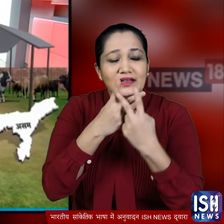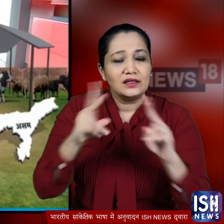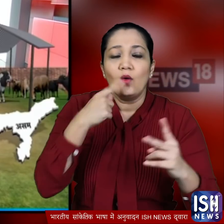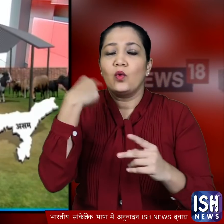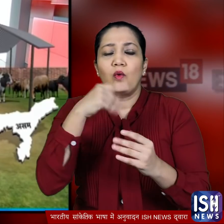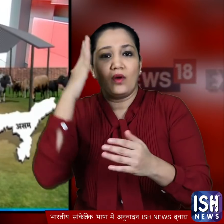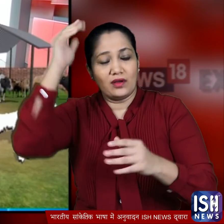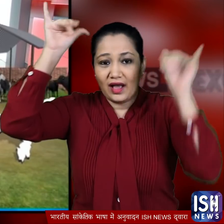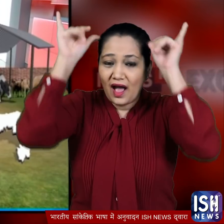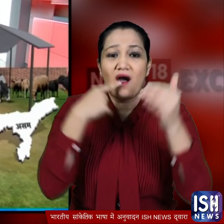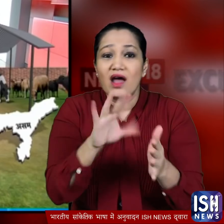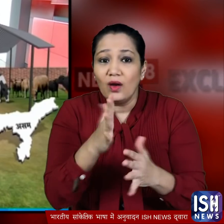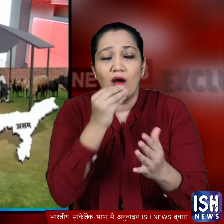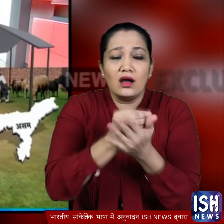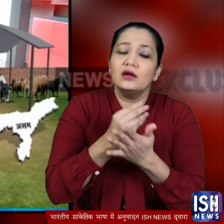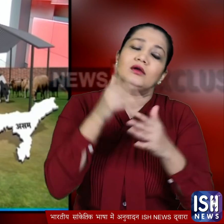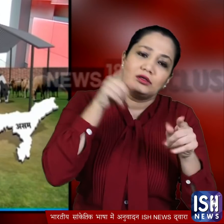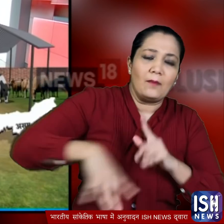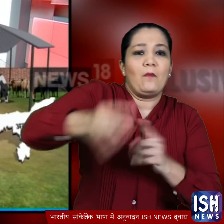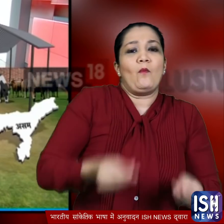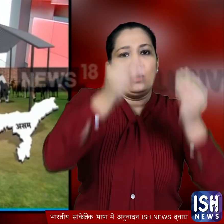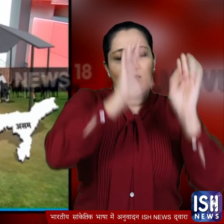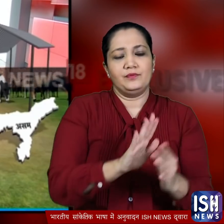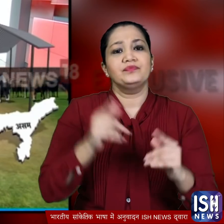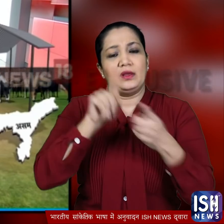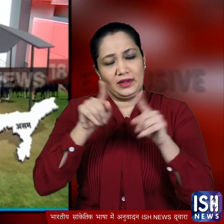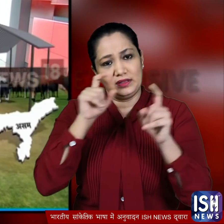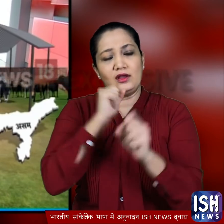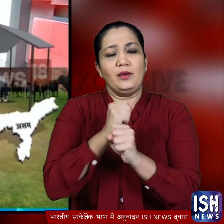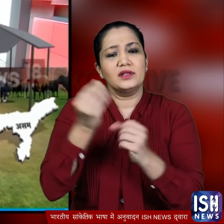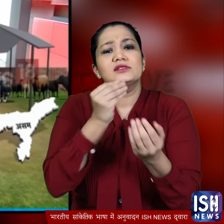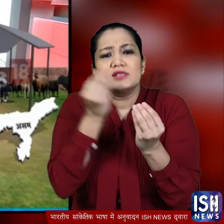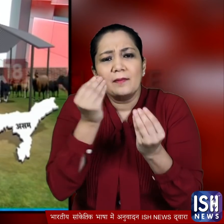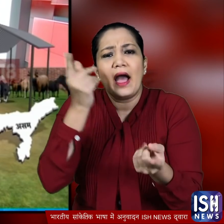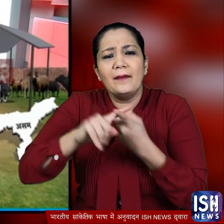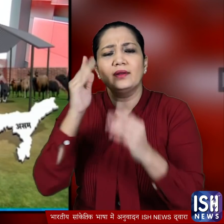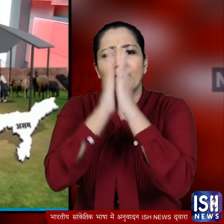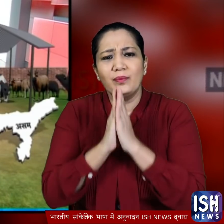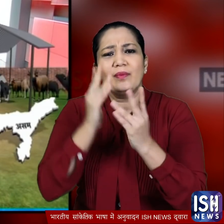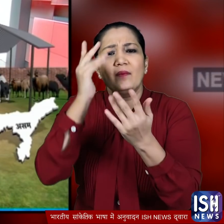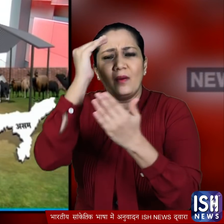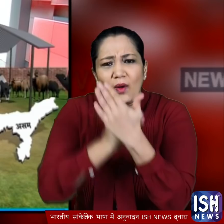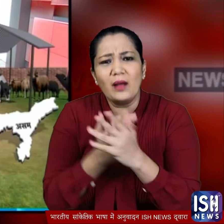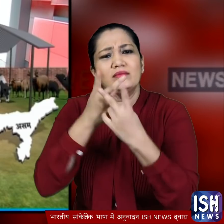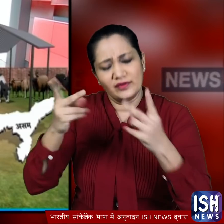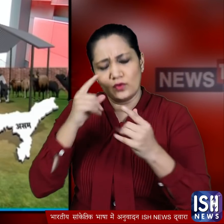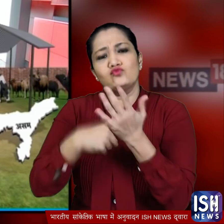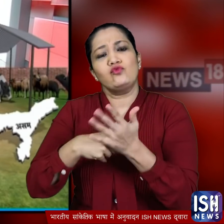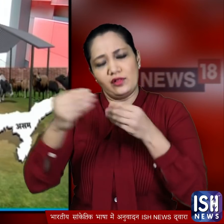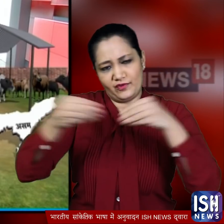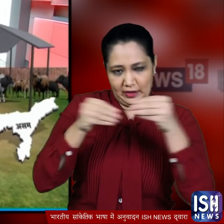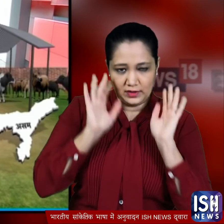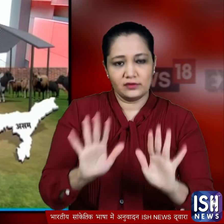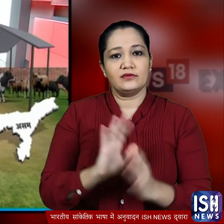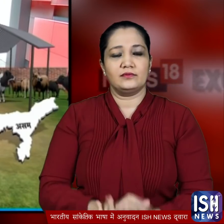सिख और गोमांस नहीं खाने वाले लोगों की संख्या ज्यादा है। हालांकि सरकार ने यह भी कहा कि कुछ धार्मिक मौकों पर गोमांस बेचने के नए